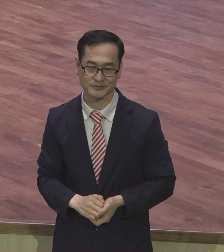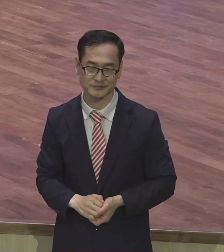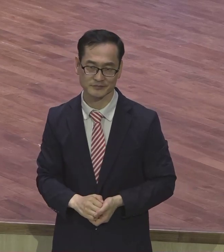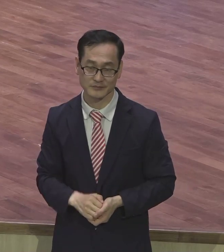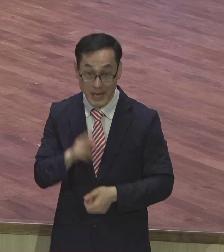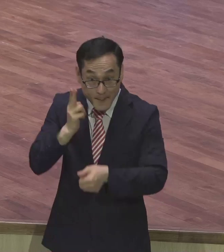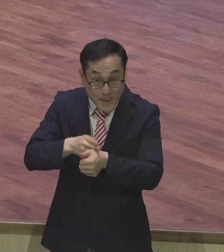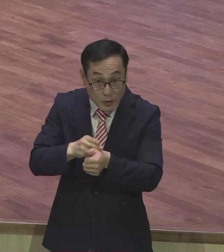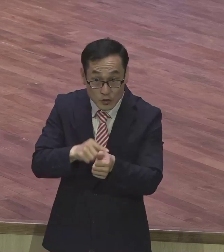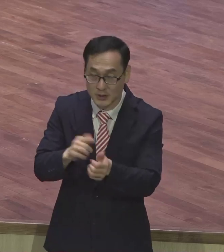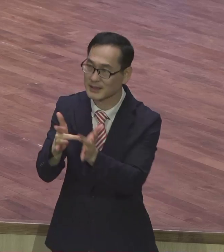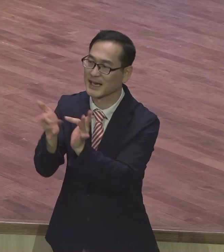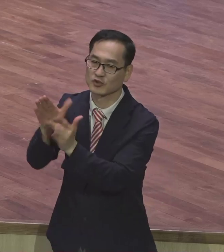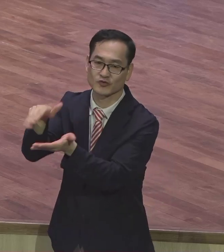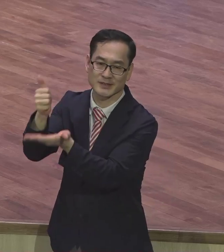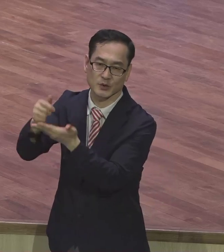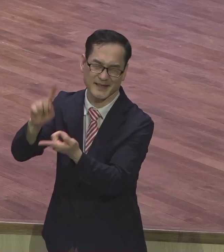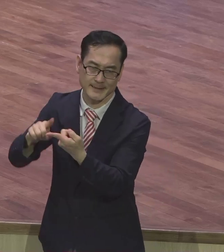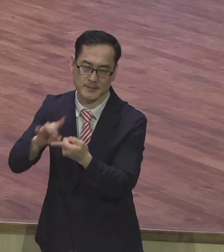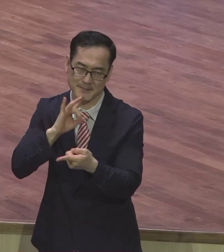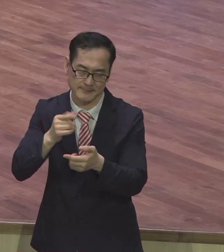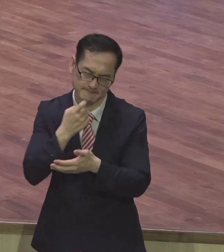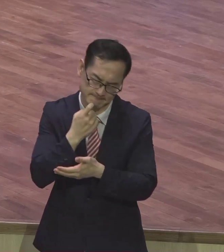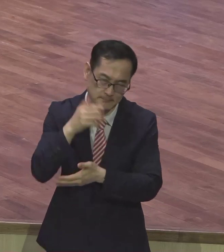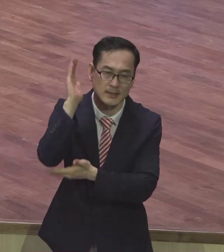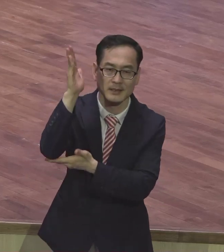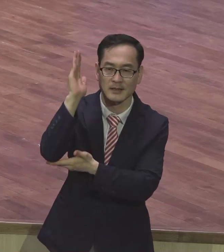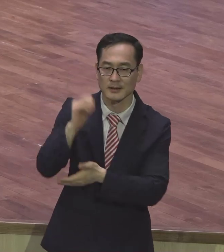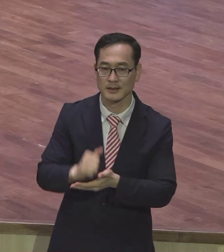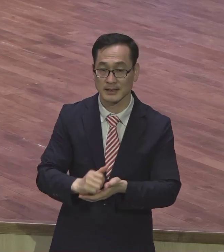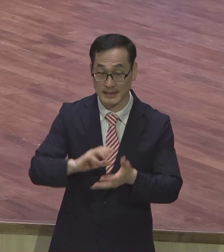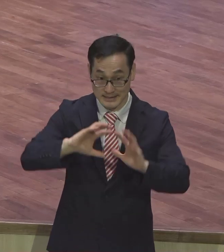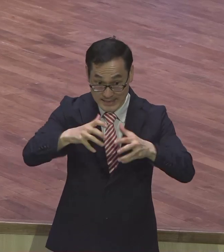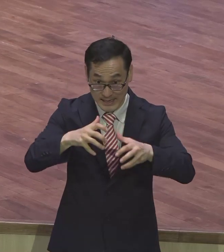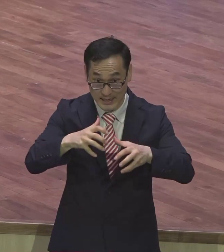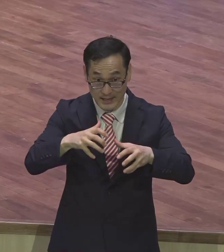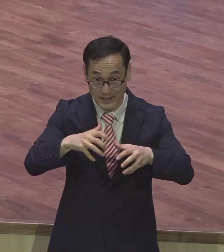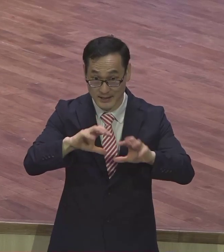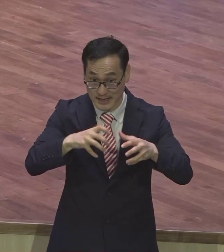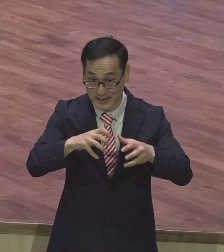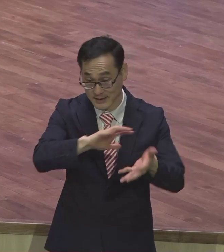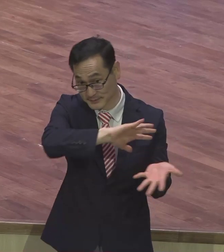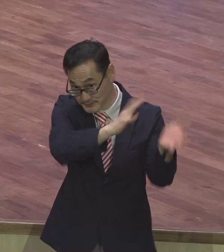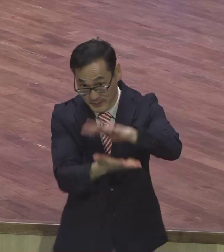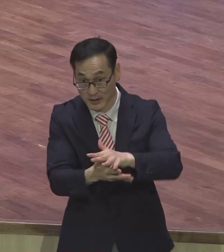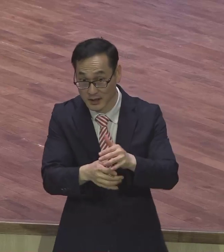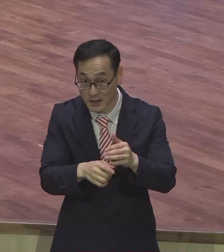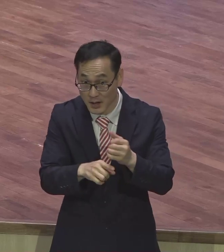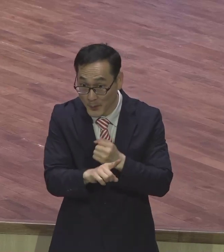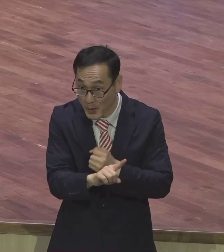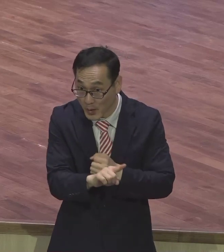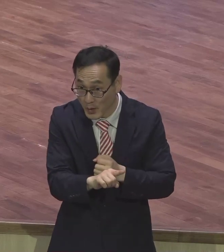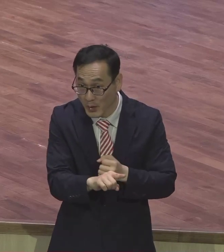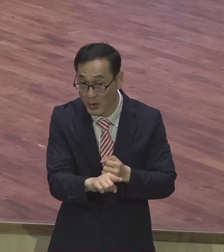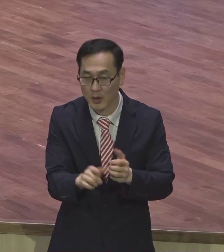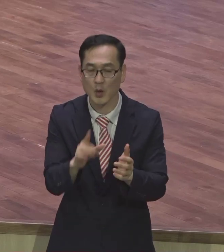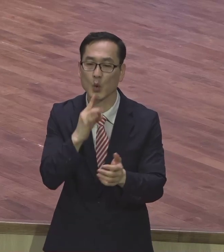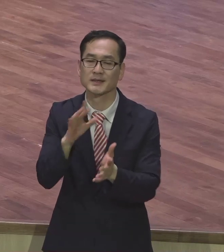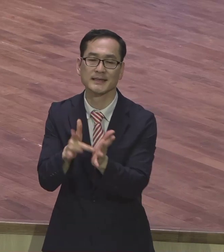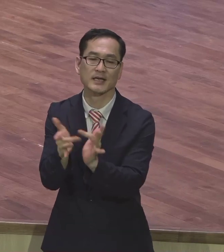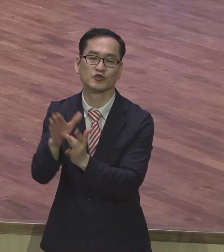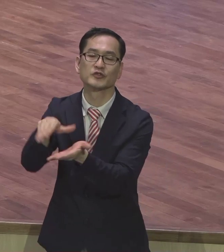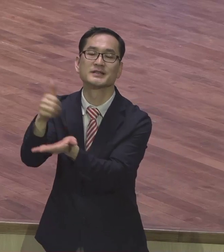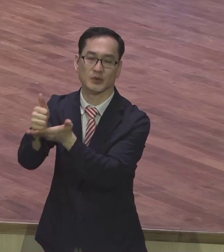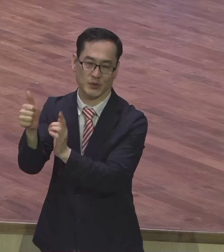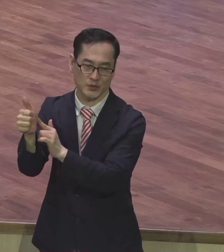있어요 세상의 틀을 바꾸는 삶이 뭐냐 오직 예수 그의 손이 있다는 것입니다 세상의 틀은